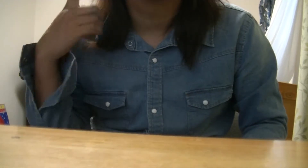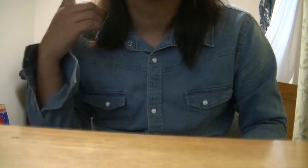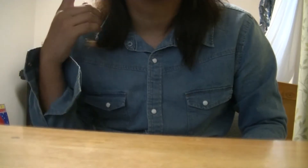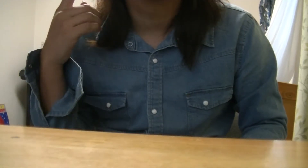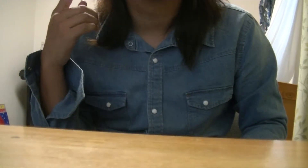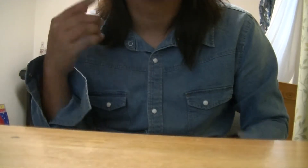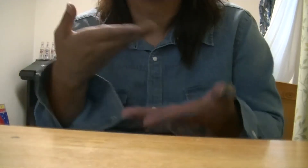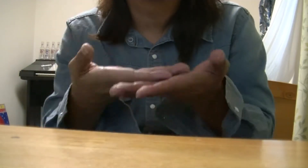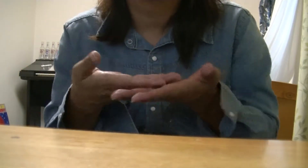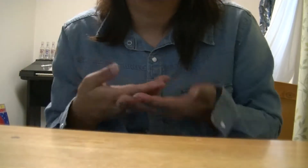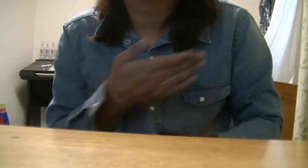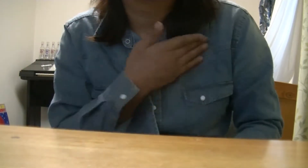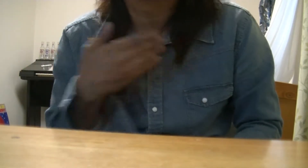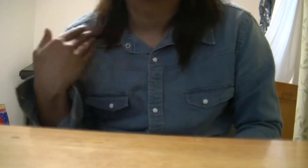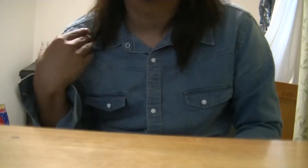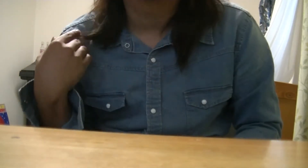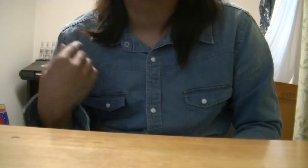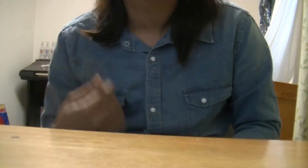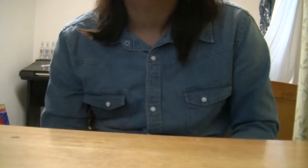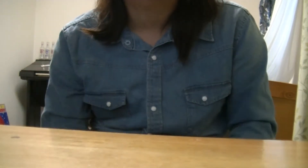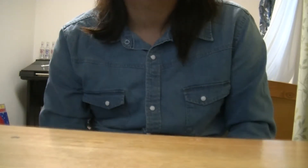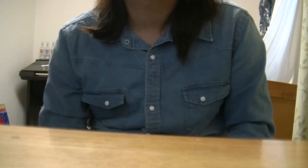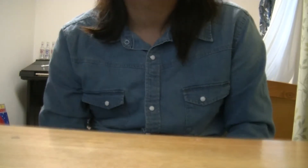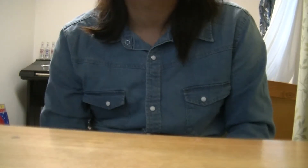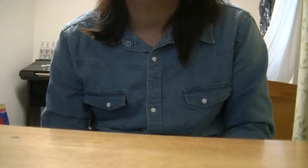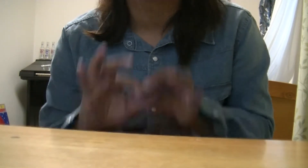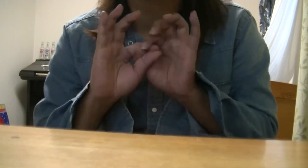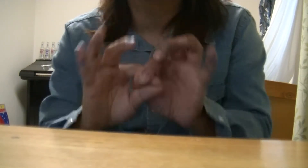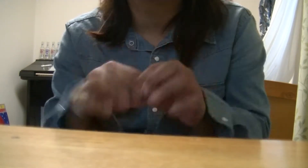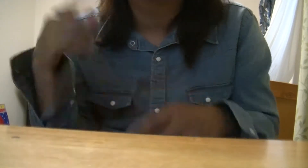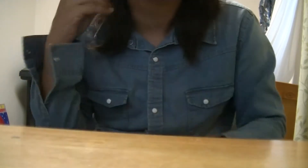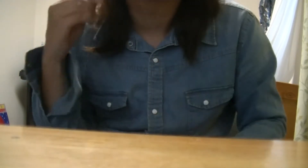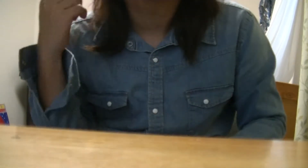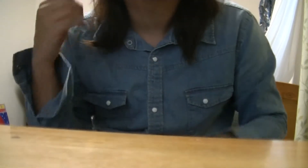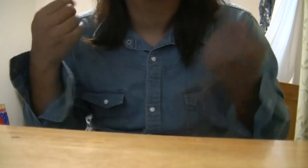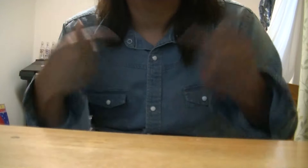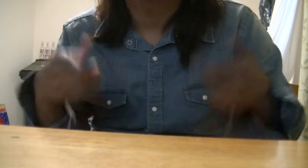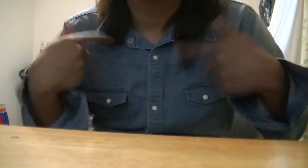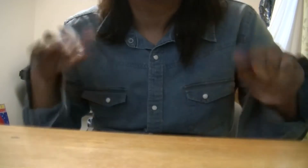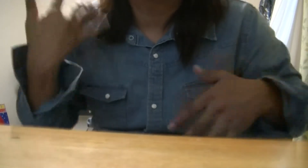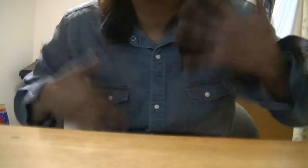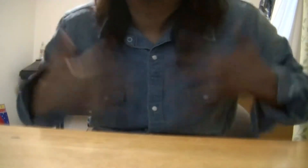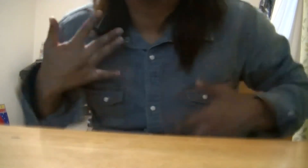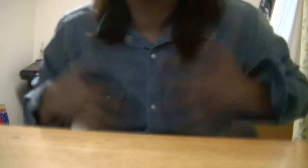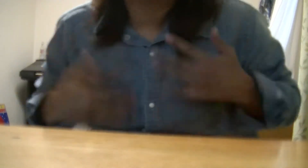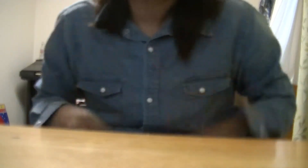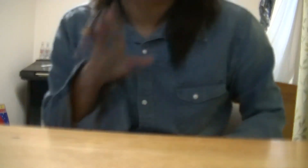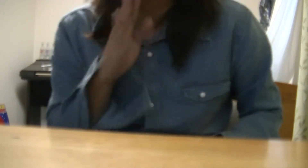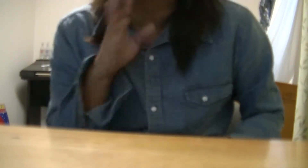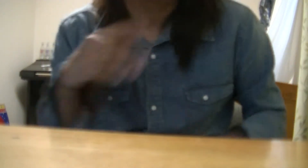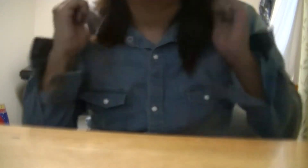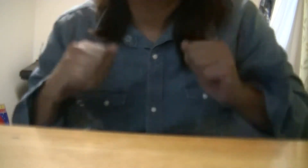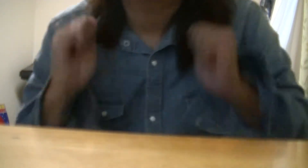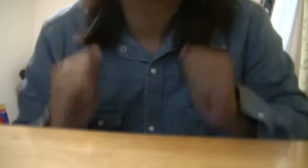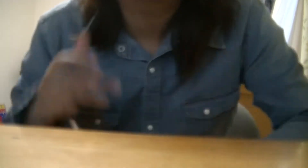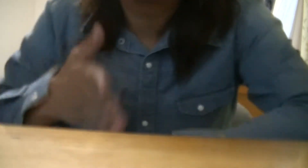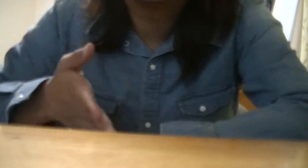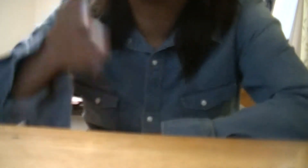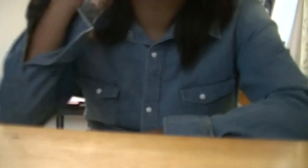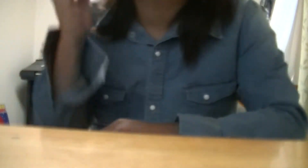ことができたんです。それに気づいてから毎日起きる出来事が本当に感謝しかないんです。僕